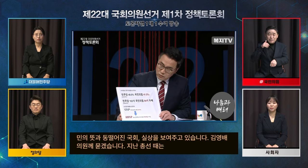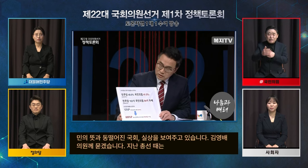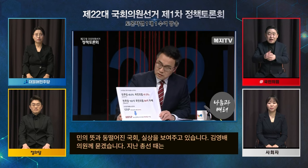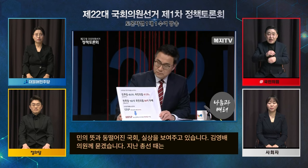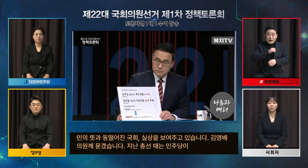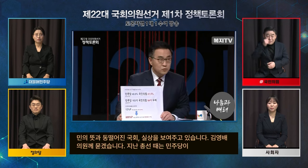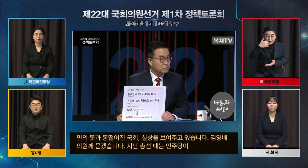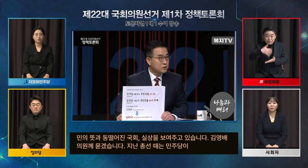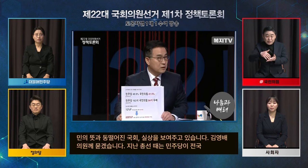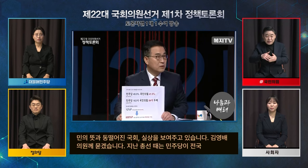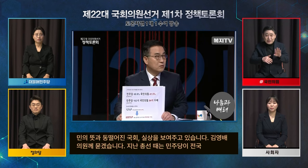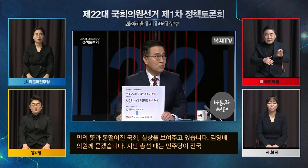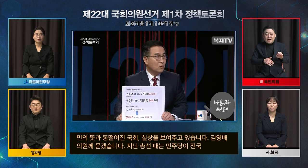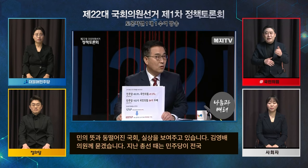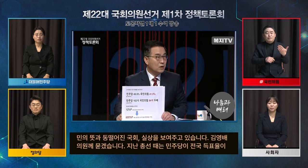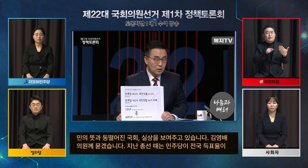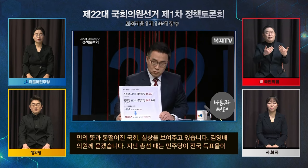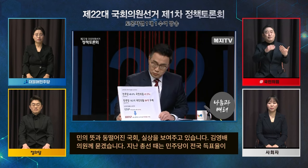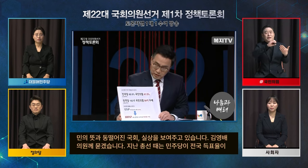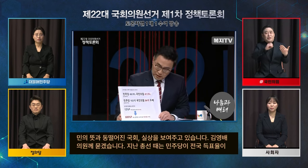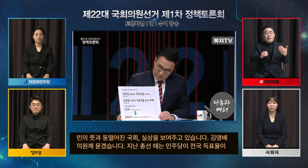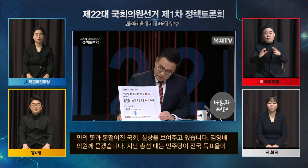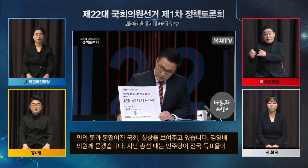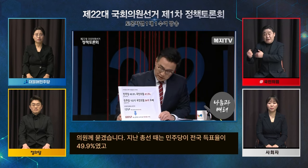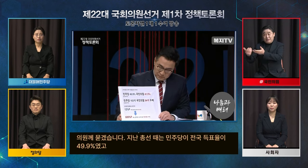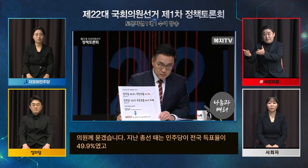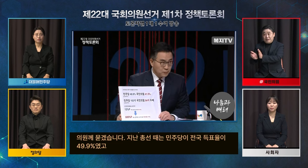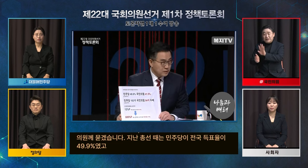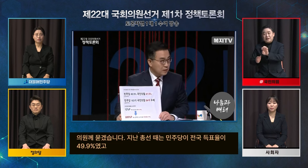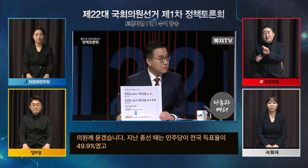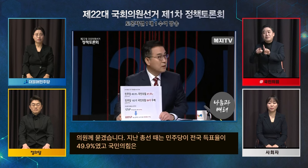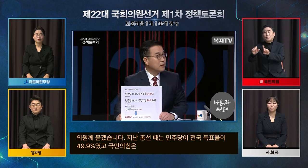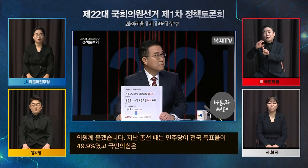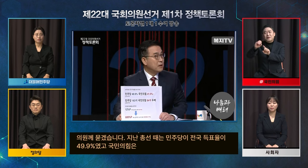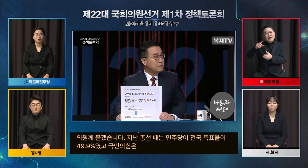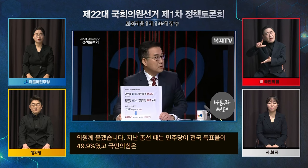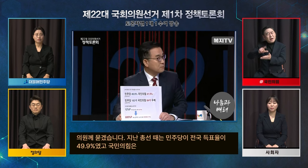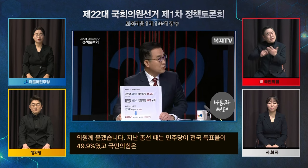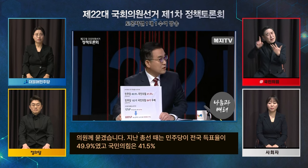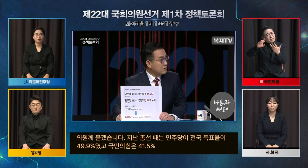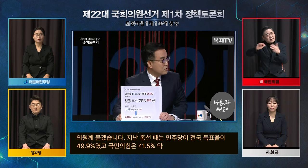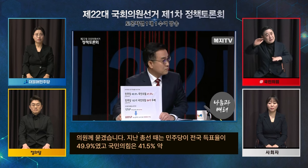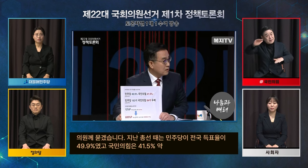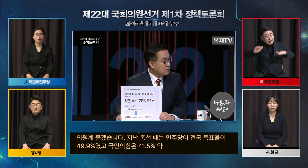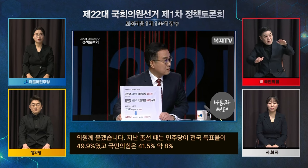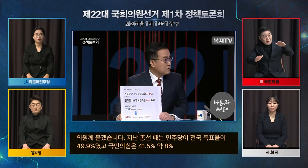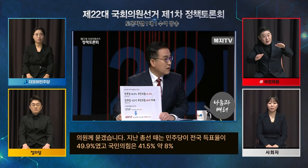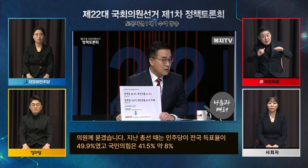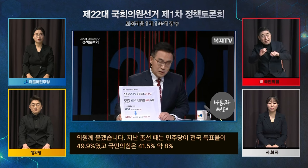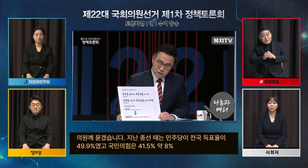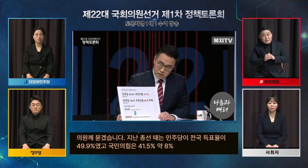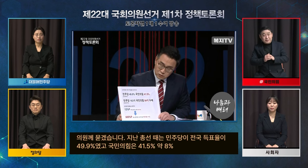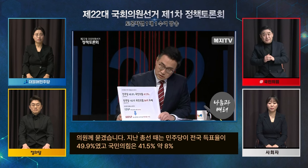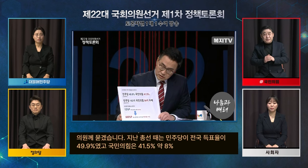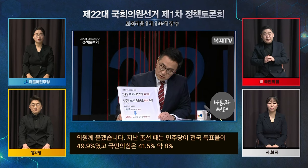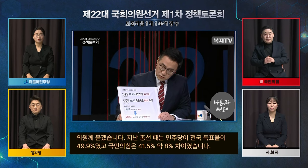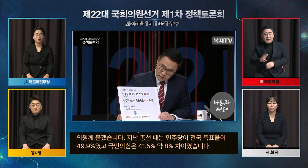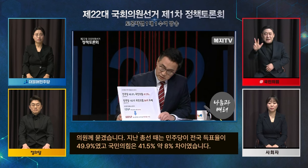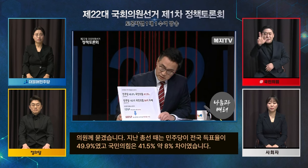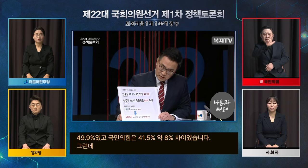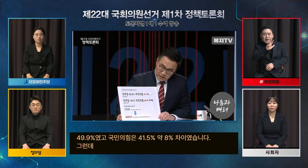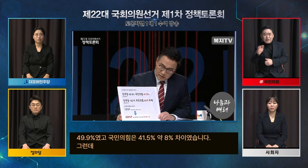49.9%였고 국민의힘은 41.5% 약 8%포인 차이였습니다. 그런데 전국